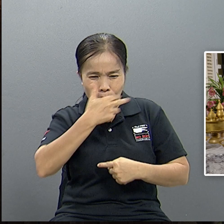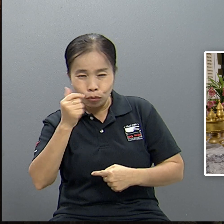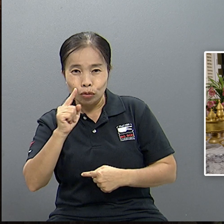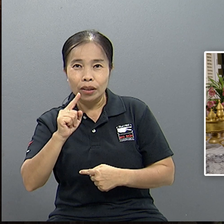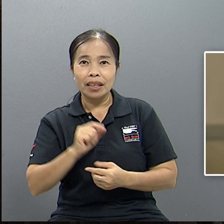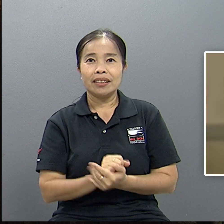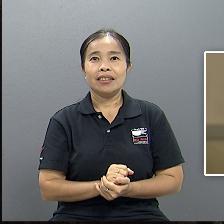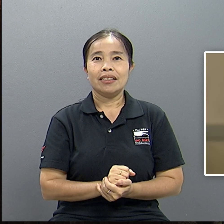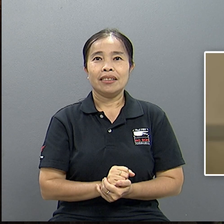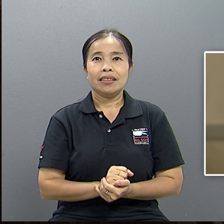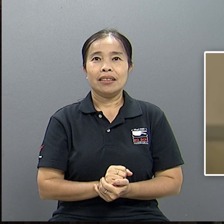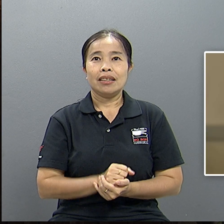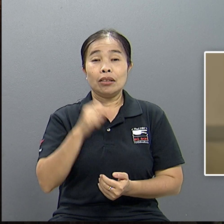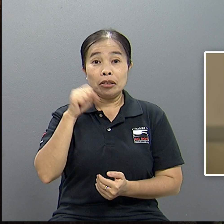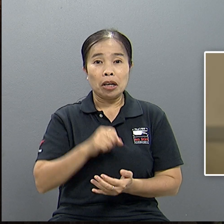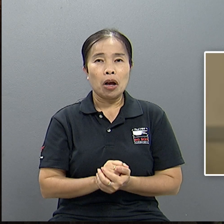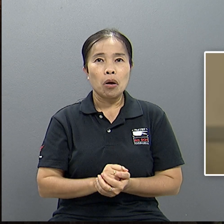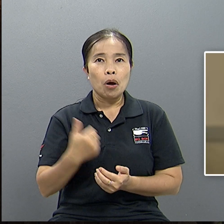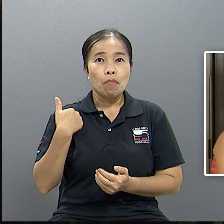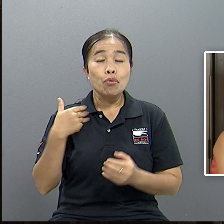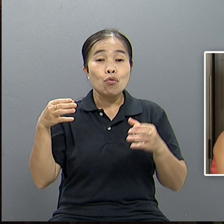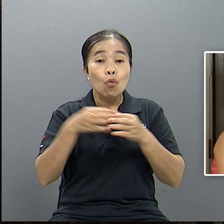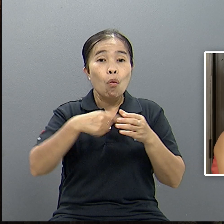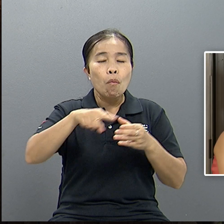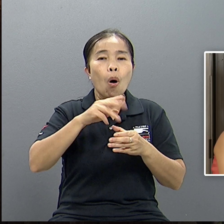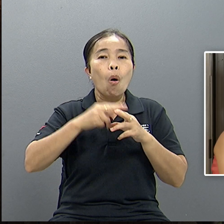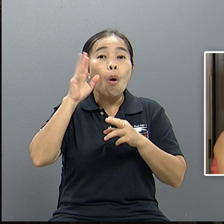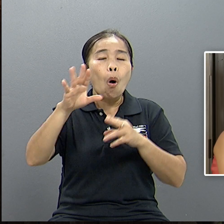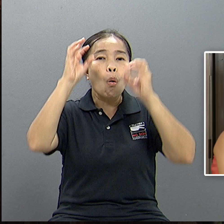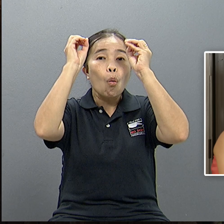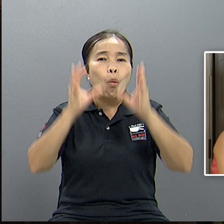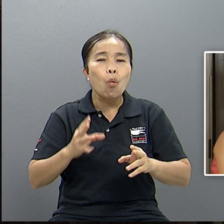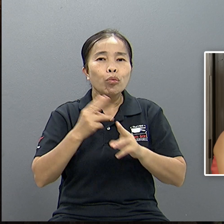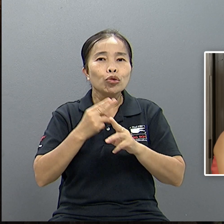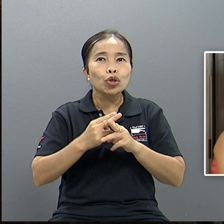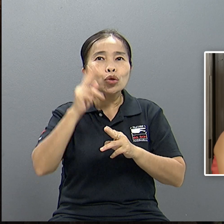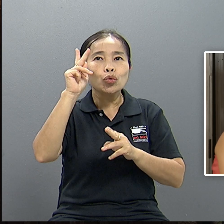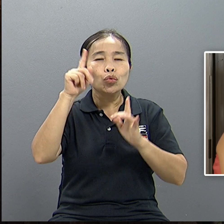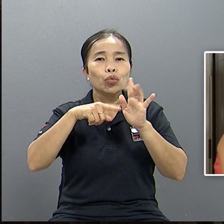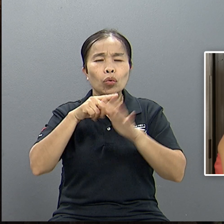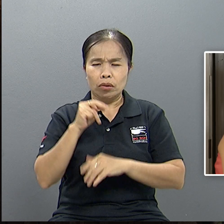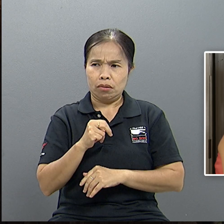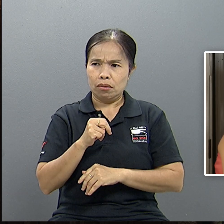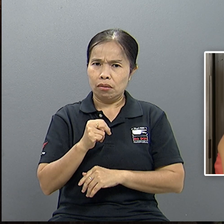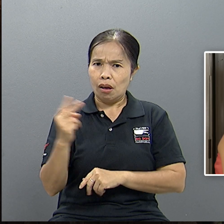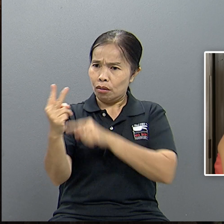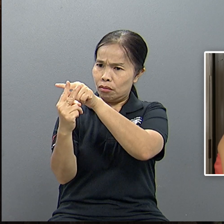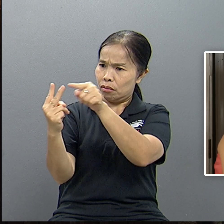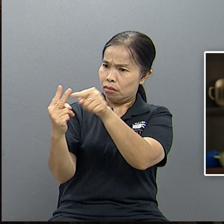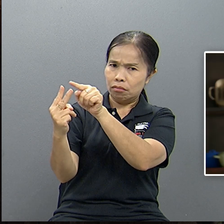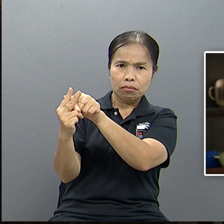ของคุณกุ่นค่ะ เด็กคุณกุ่นก็นี่ไงสองคน